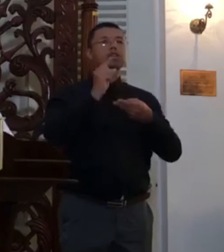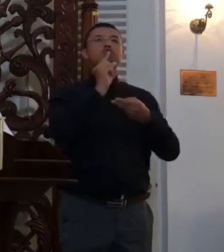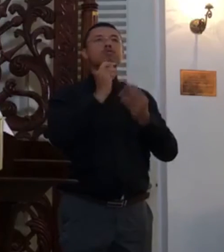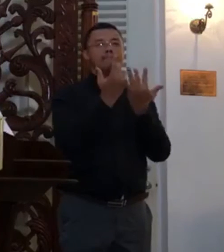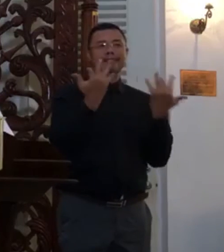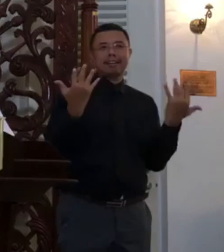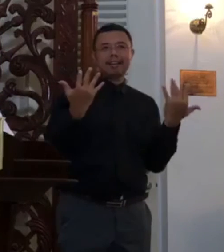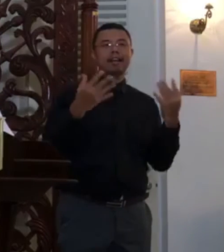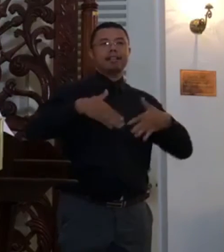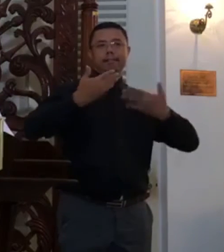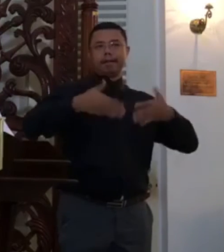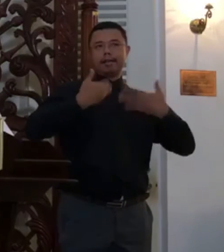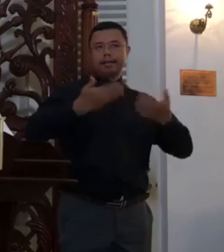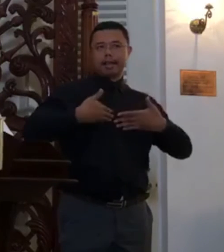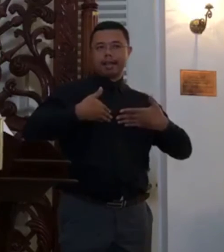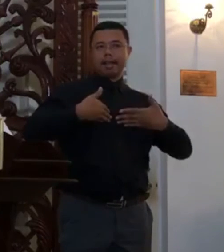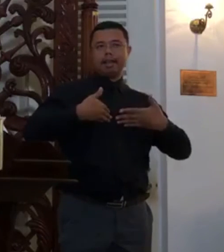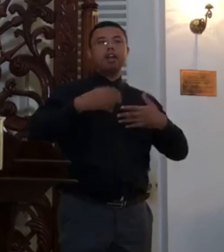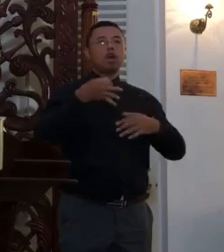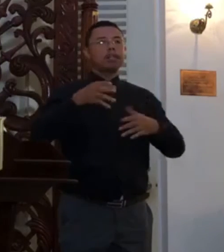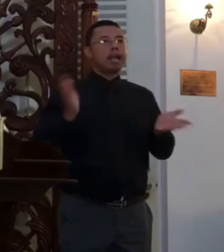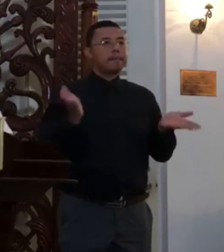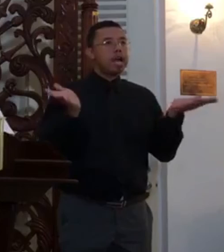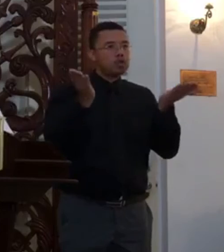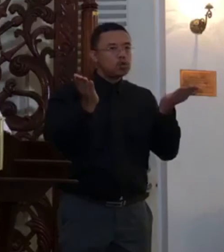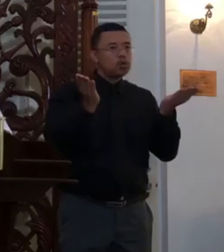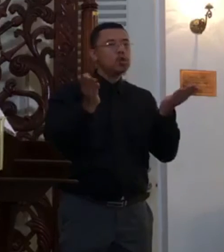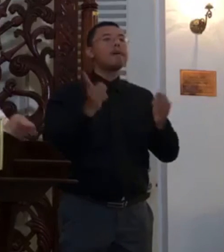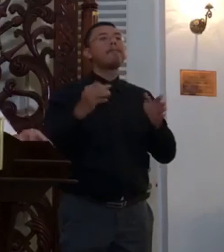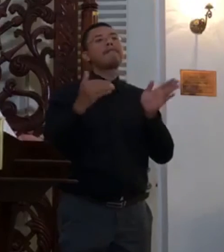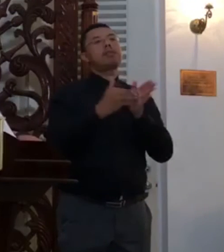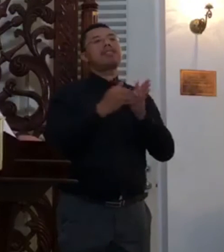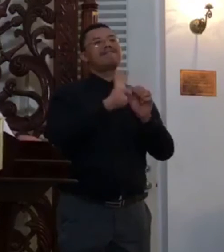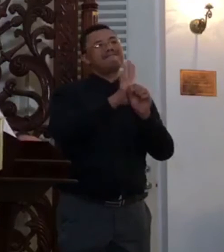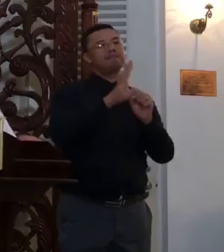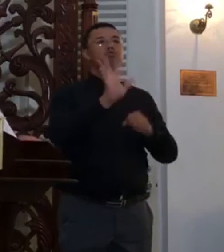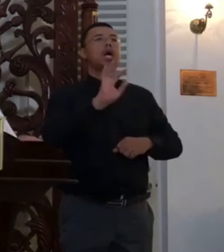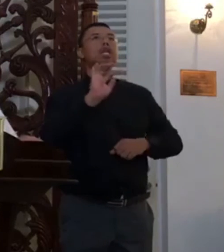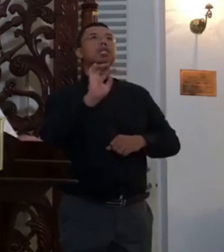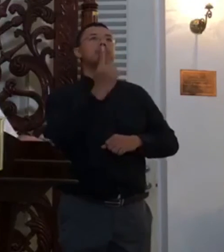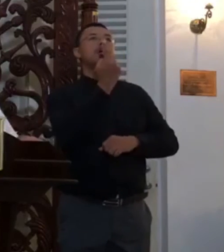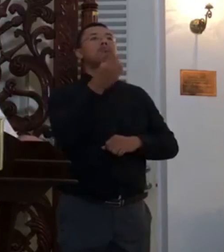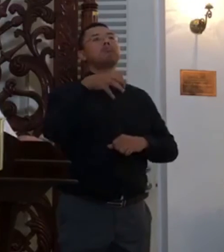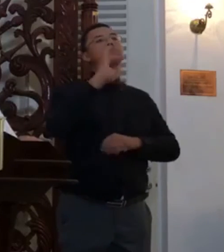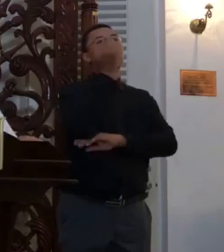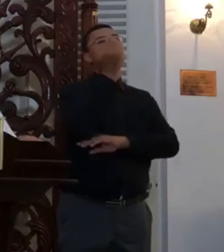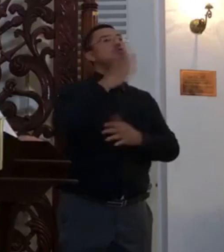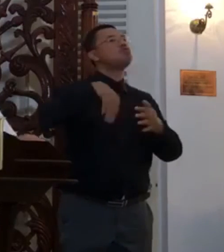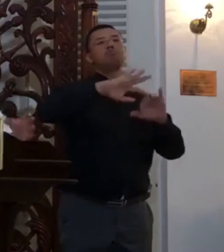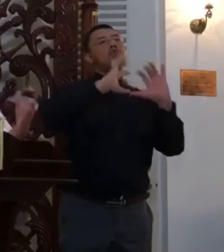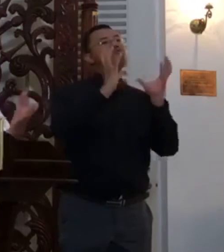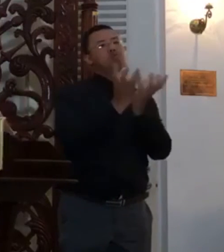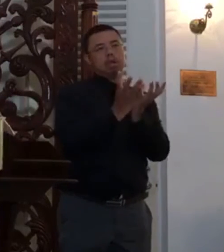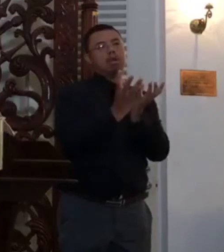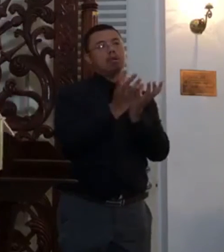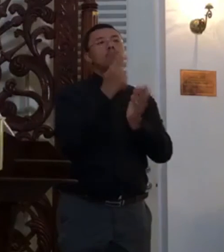masyarakatnya kebahagiaan, kotanya yang maju. Karena tantangan COVID bukan hanya di Jakarta, di seluruh dunia.